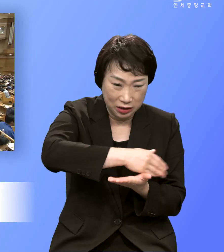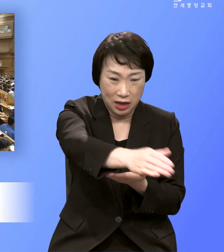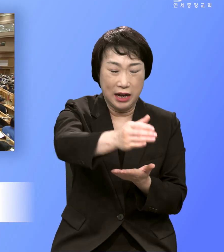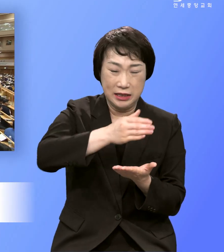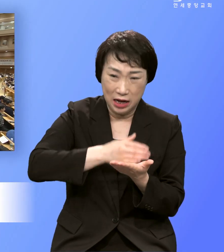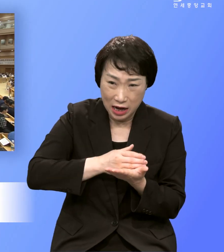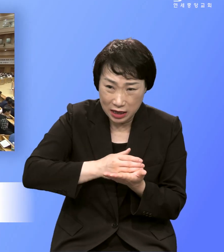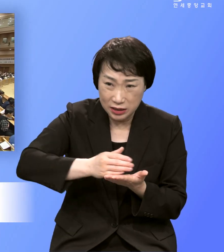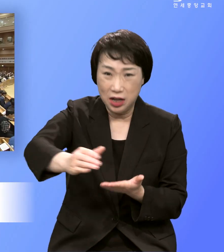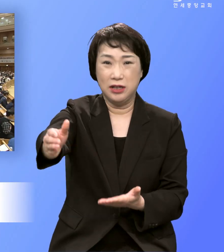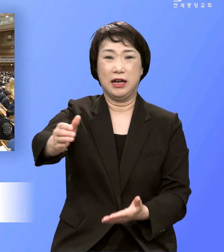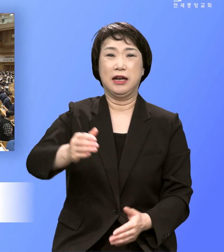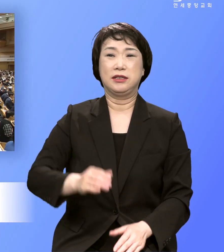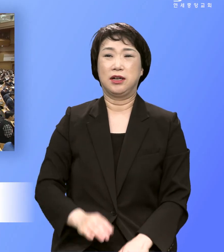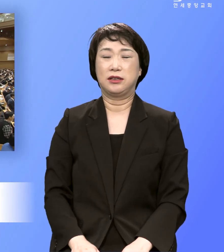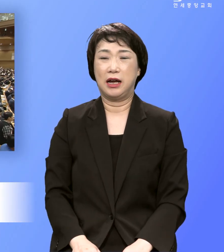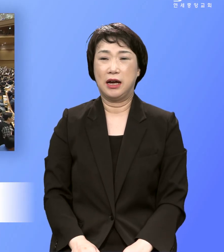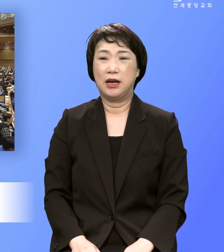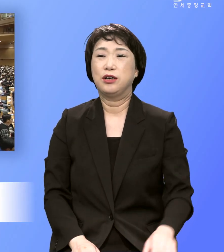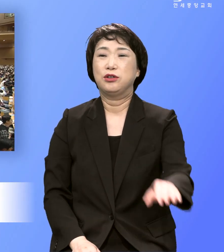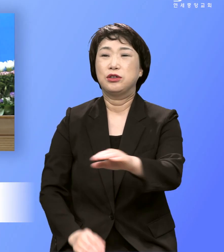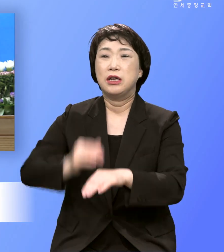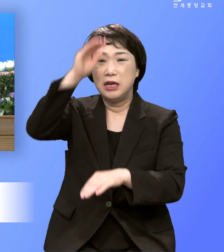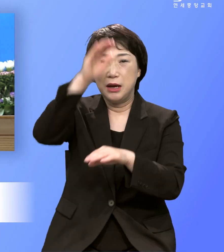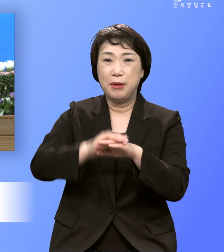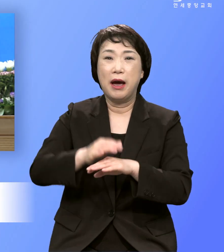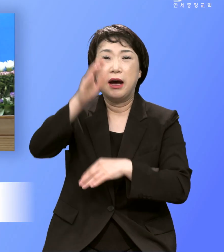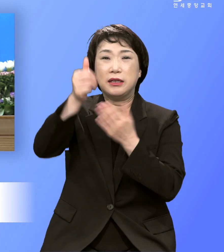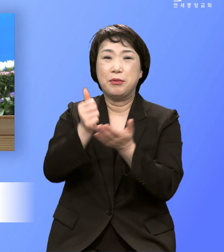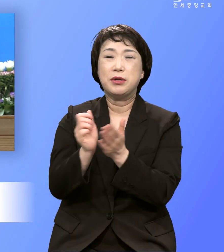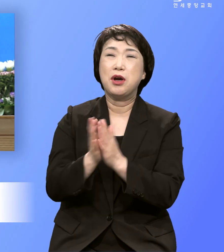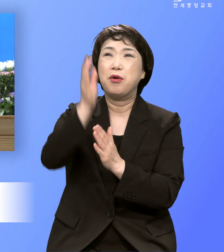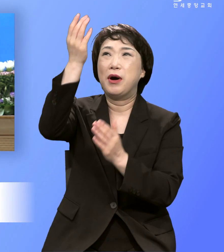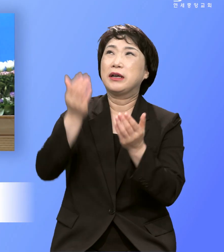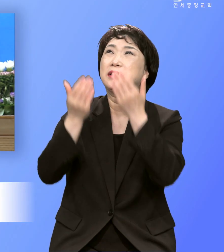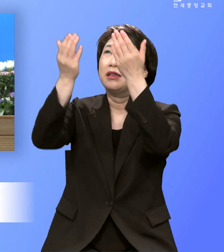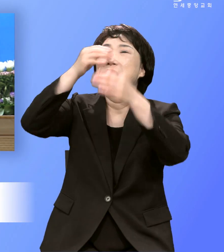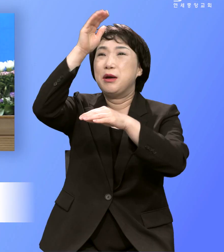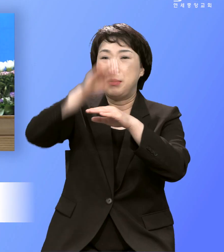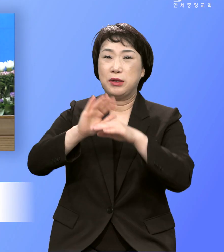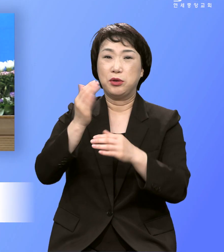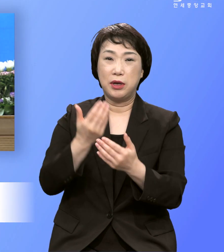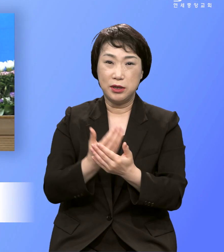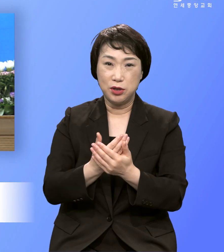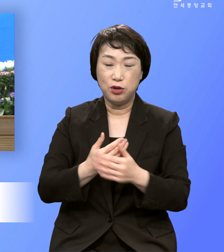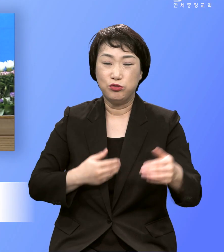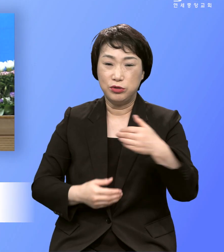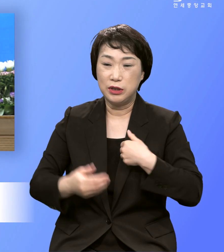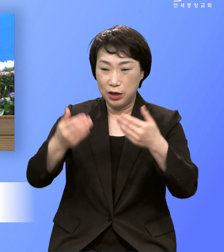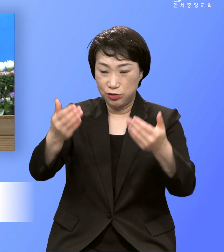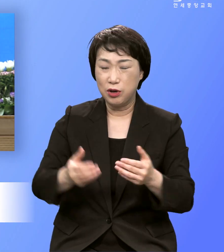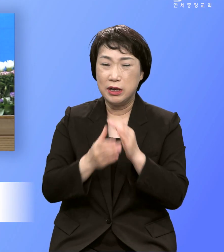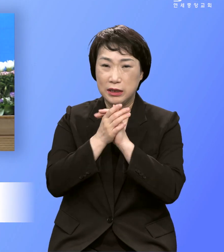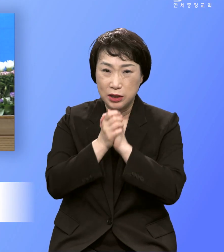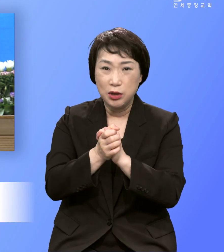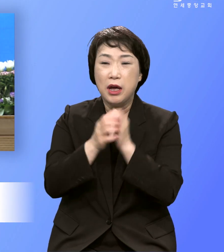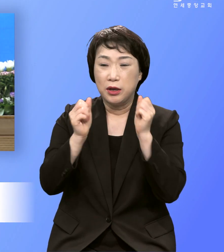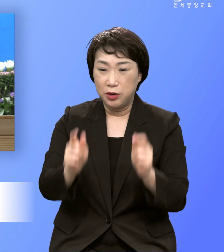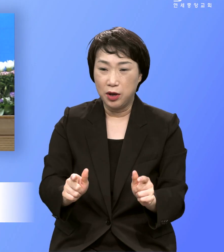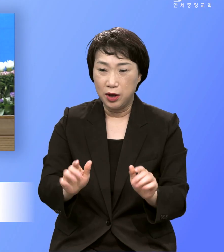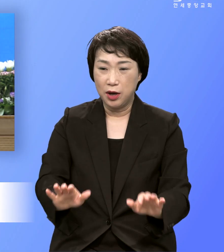떠나가, 떠나갈지어다. 우리의 예배가 하나님을 영광롭게 하는 예배가 되게 하여 주시옵소서. 우리에게 주어진 기도의